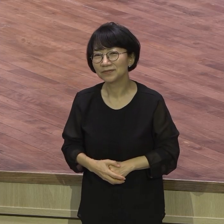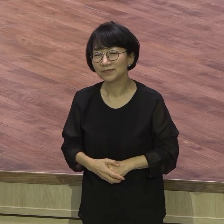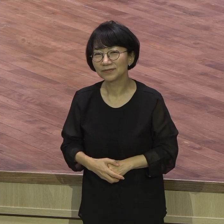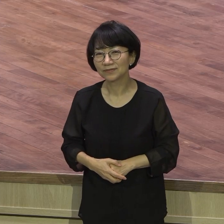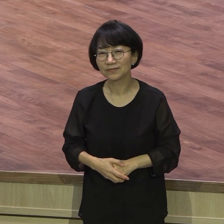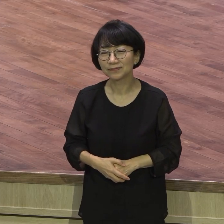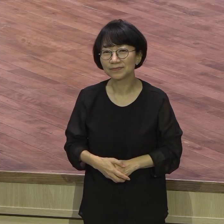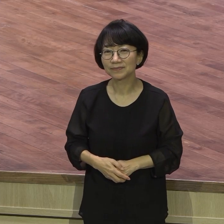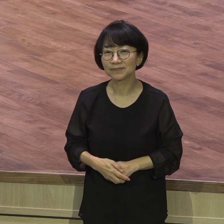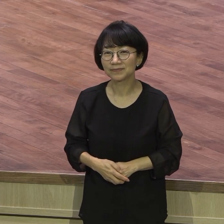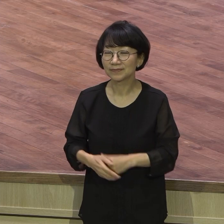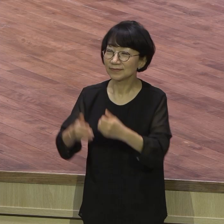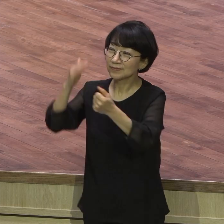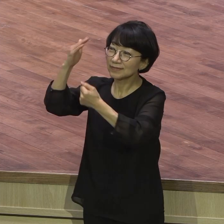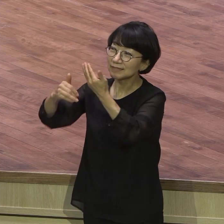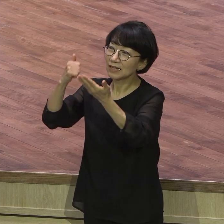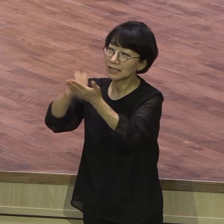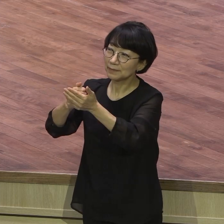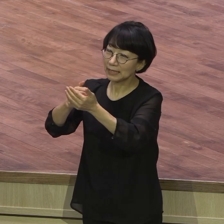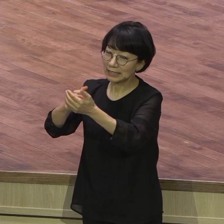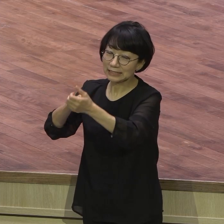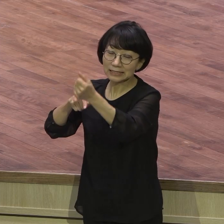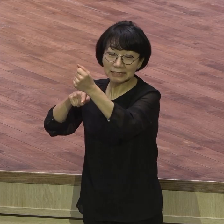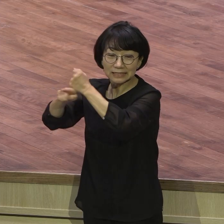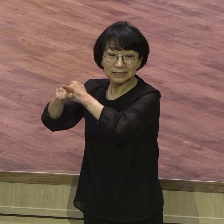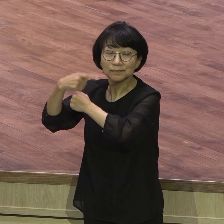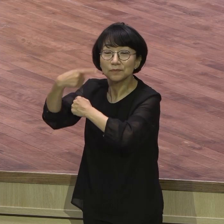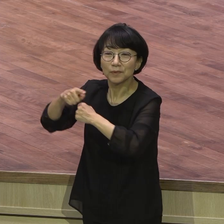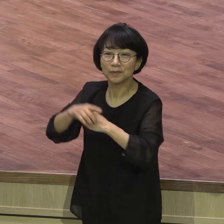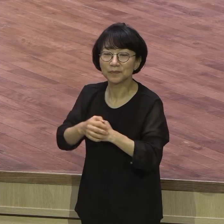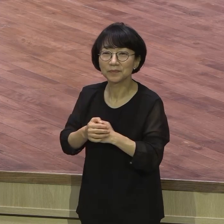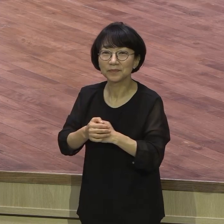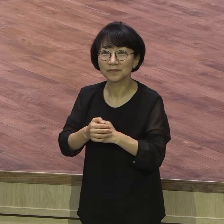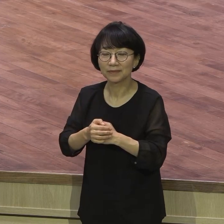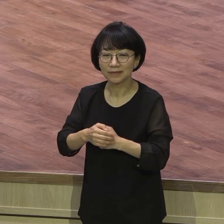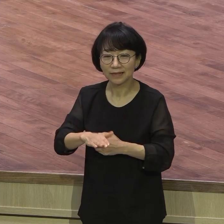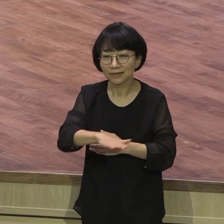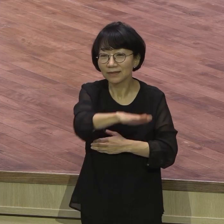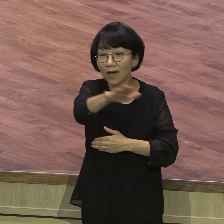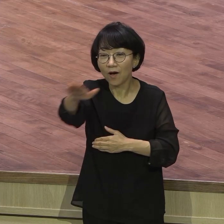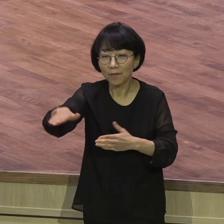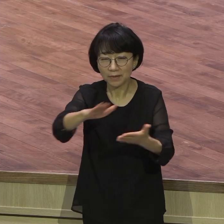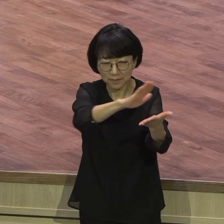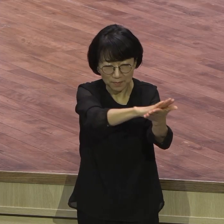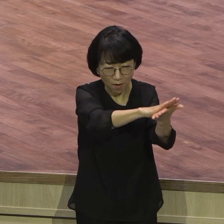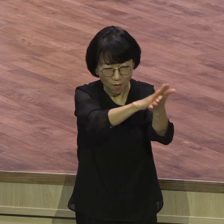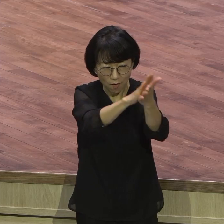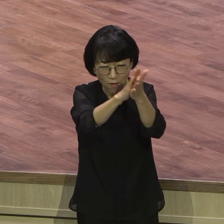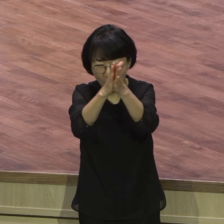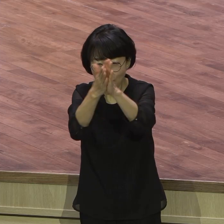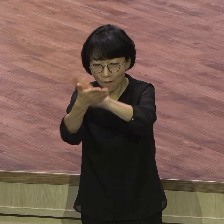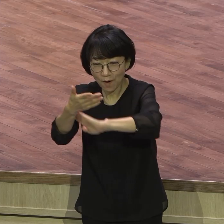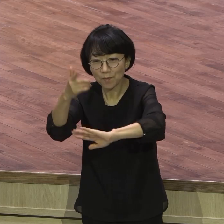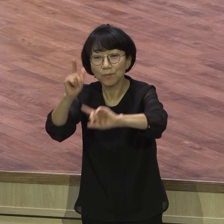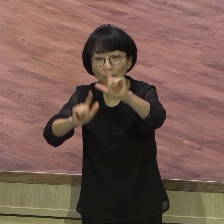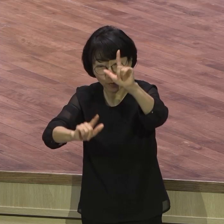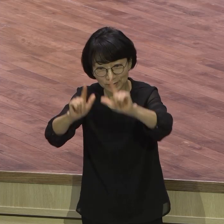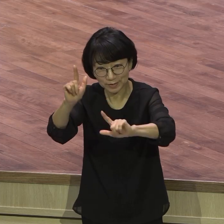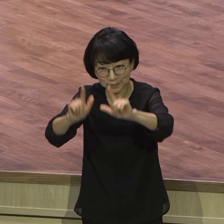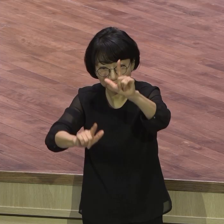하나님의 최고의 뜻은 뭐예요 여러분의 변화된 모습을 통해서 불신